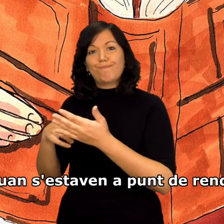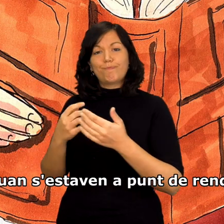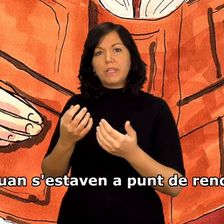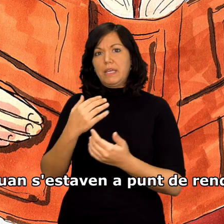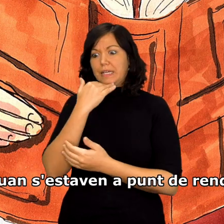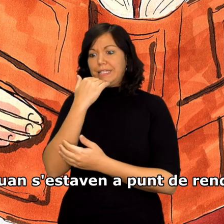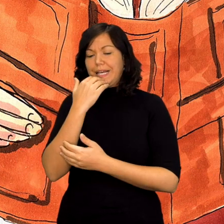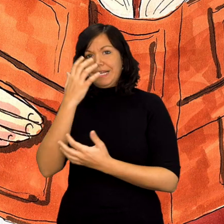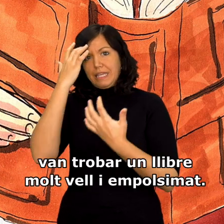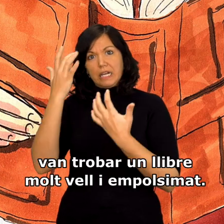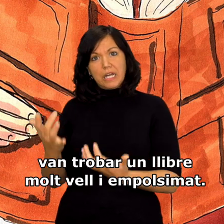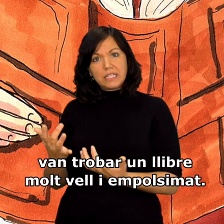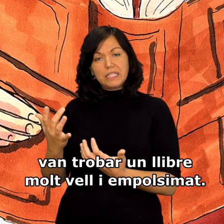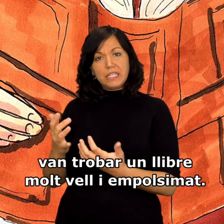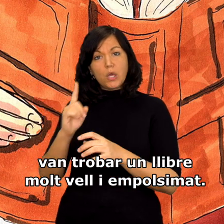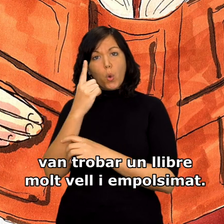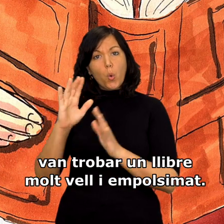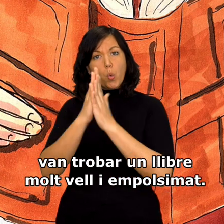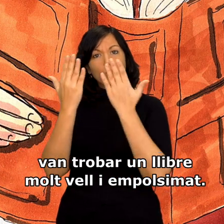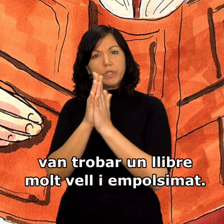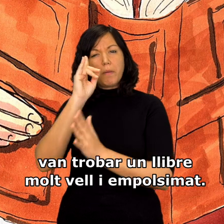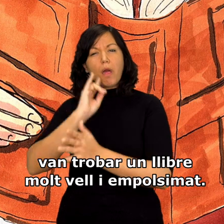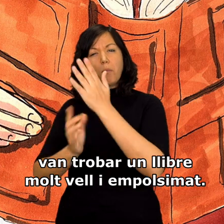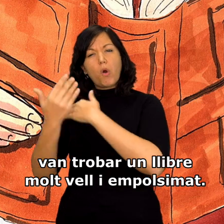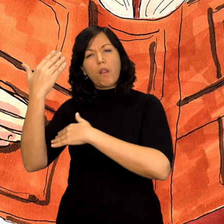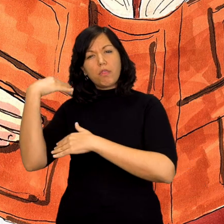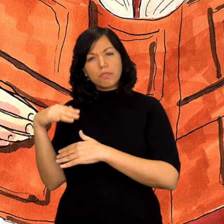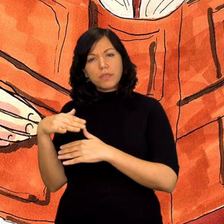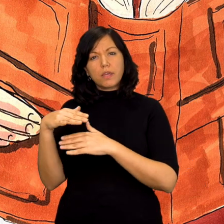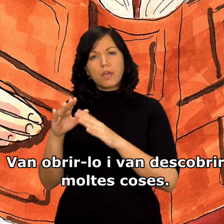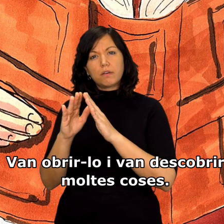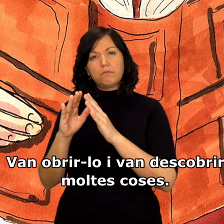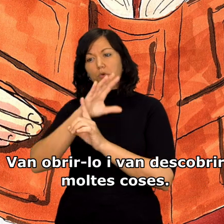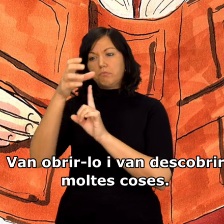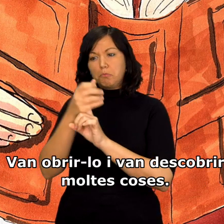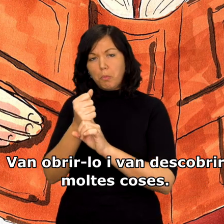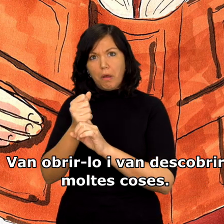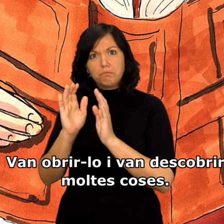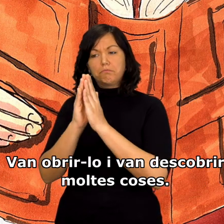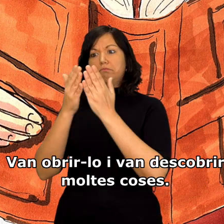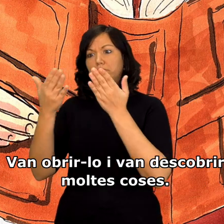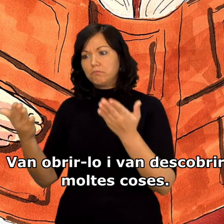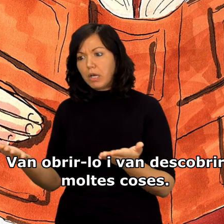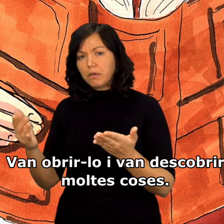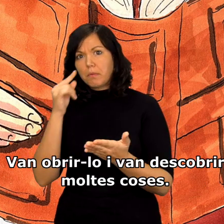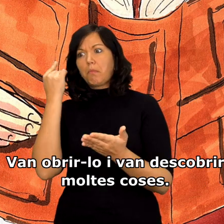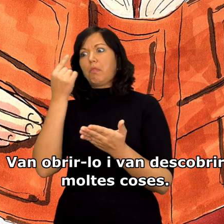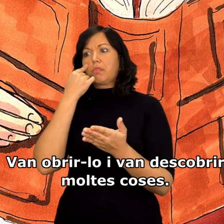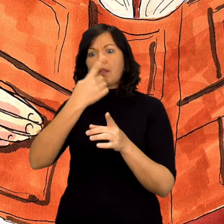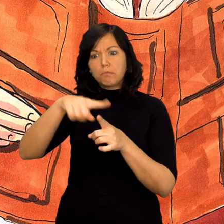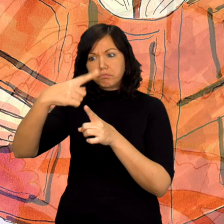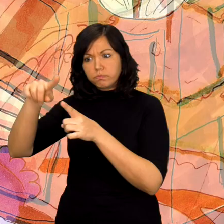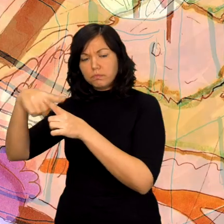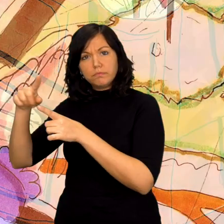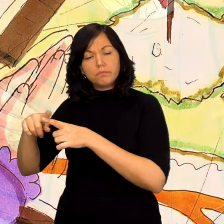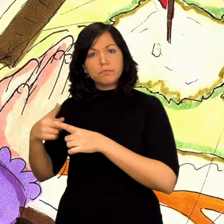s'estaven a punt de rendir, van trobar un llibre molt vell i empolsimat. Van obrir-lo i van descobrir moltes coses.